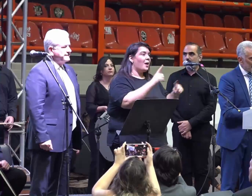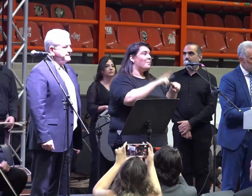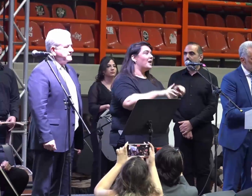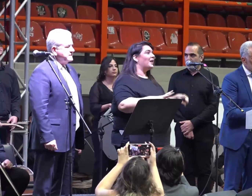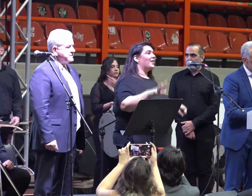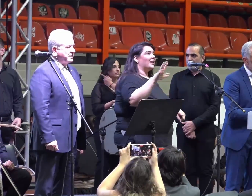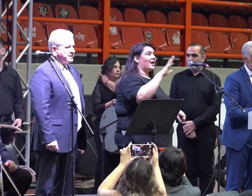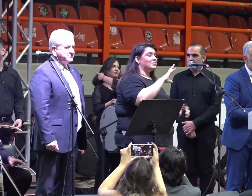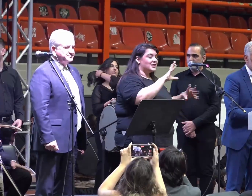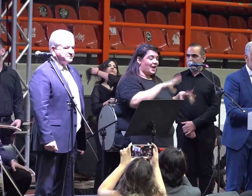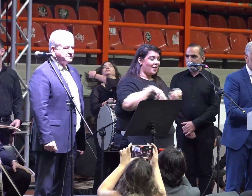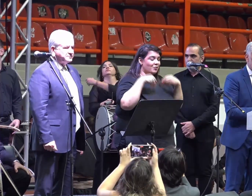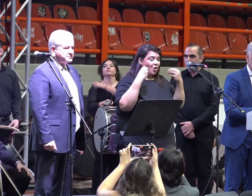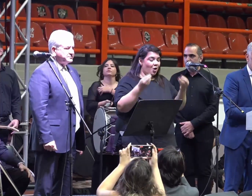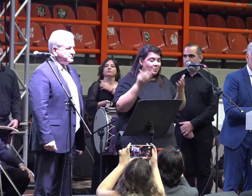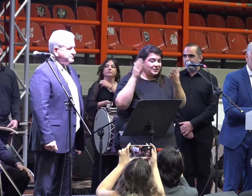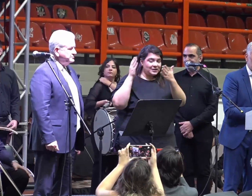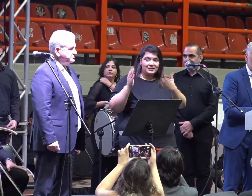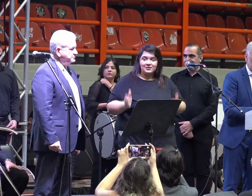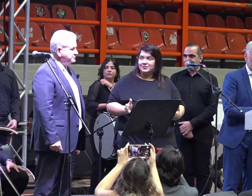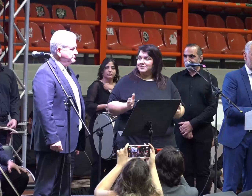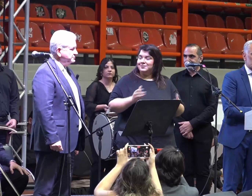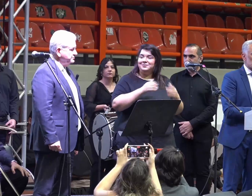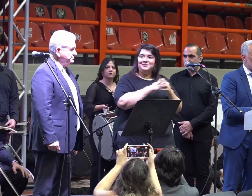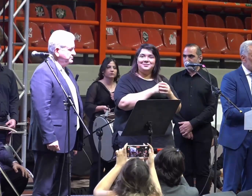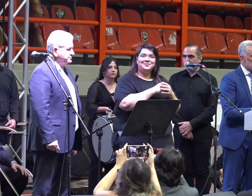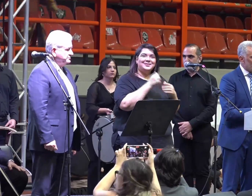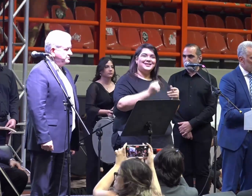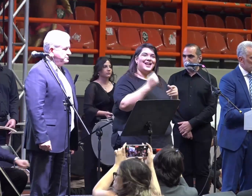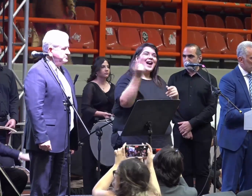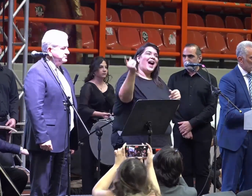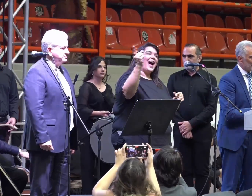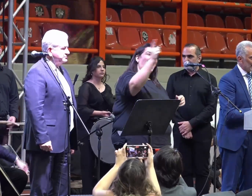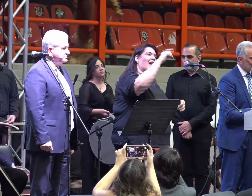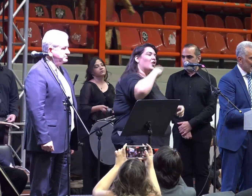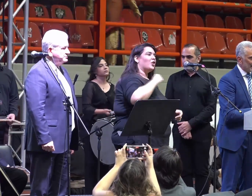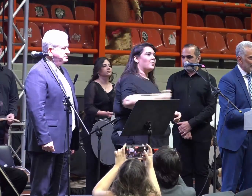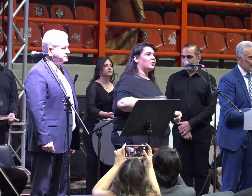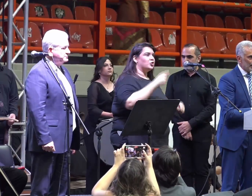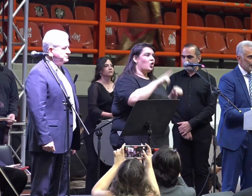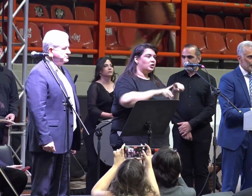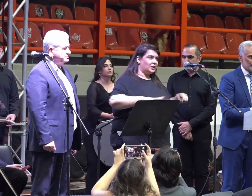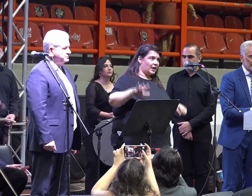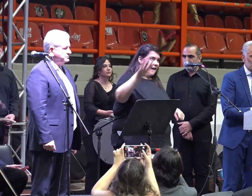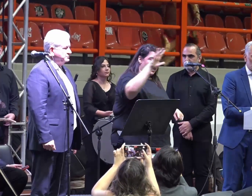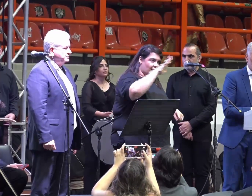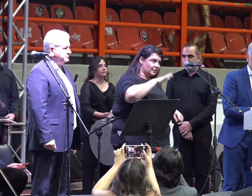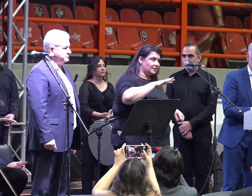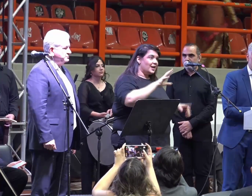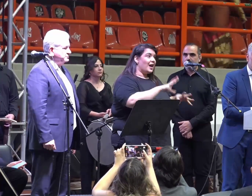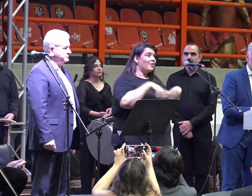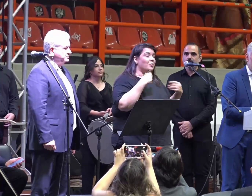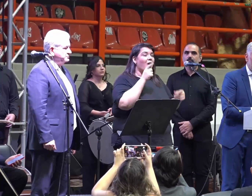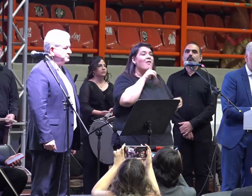ευχόμαστε στον Δημήτρη τον Λουκά αλλά και στους άλλους δημάρχους στην υπόλοιπη Ελλάδα να τον έχουν